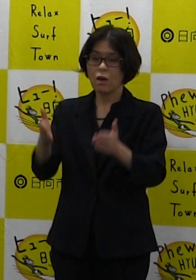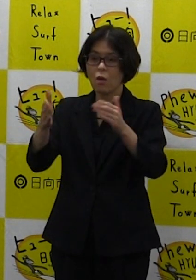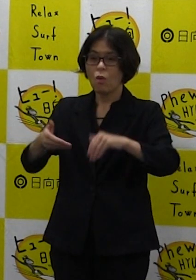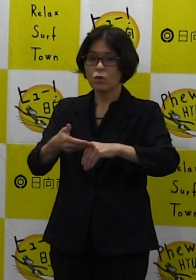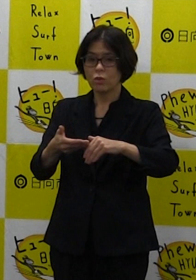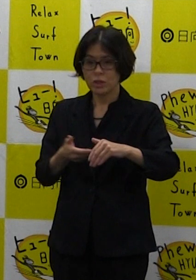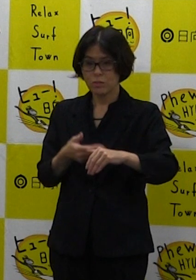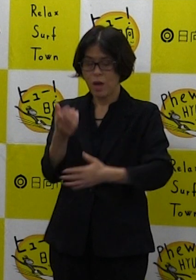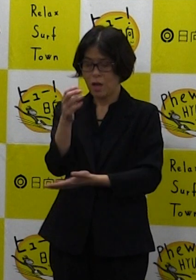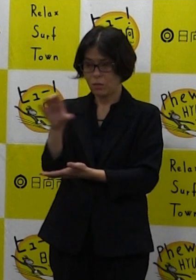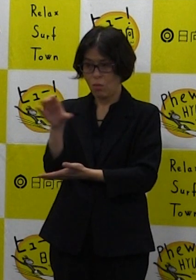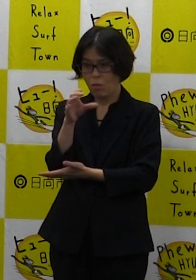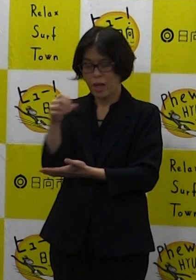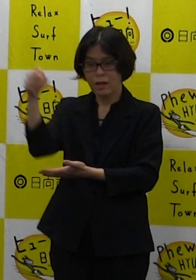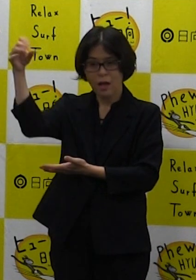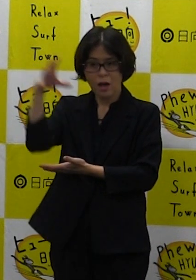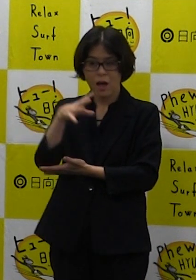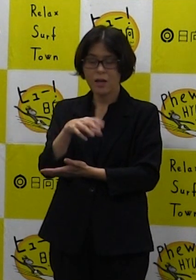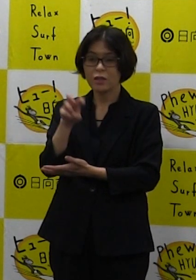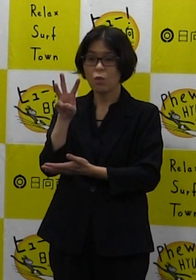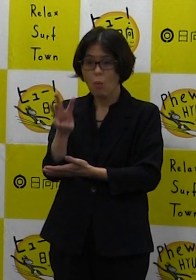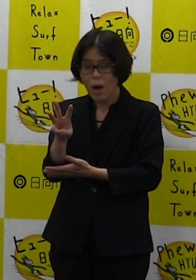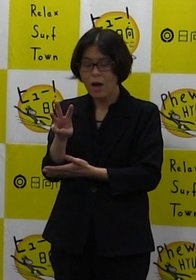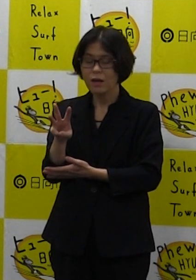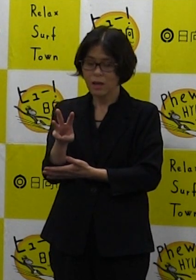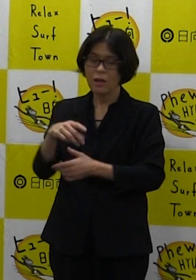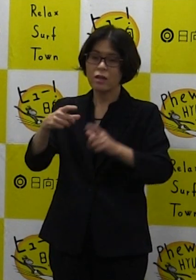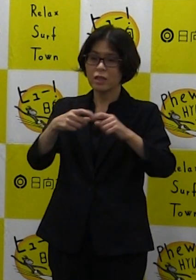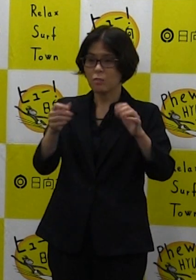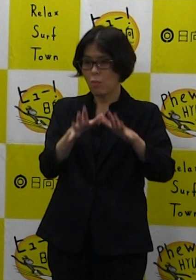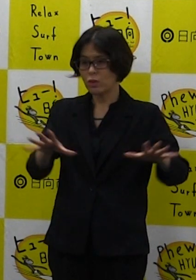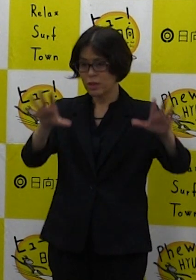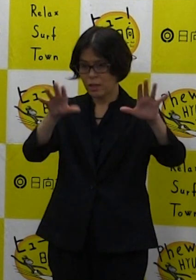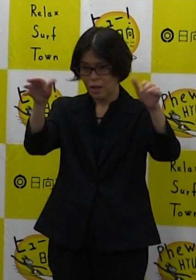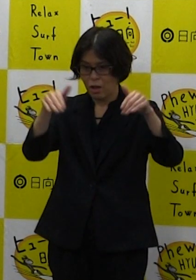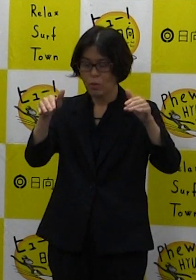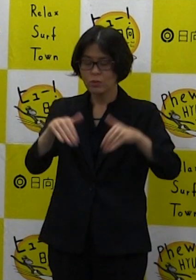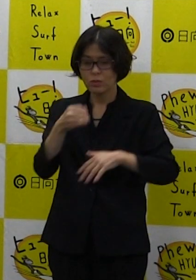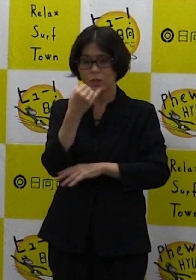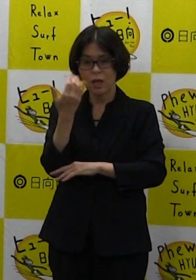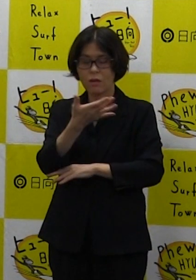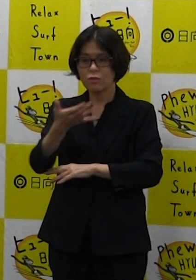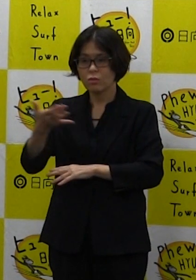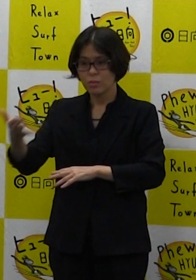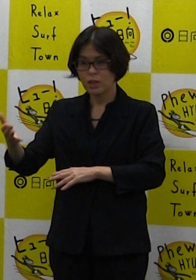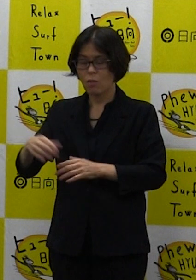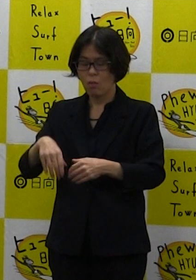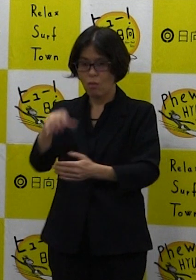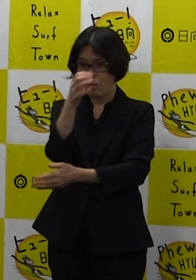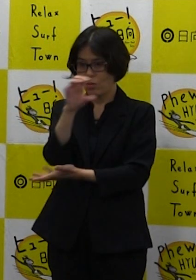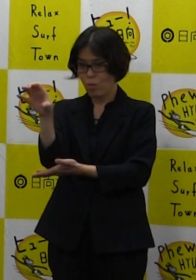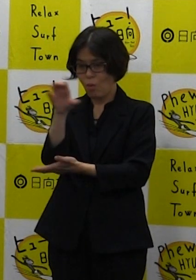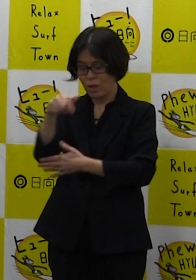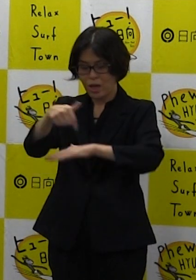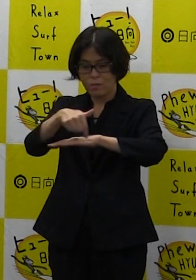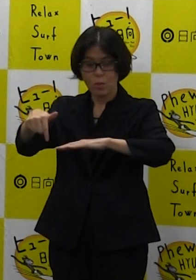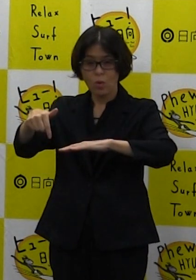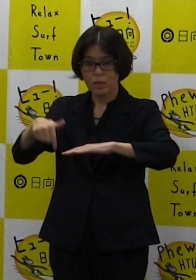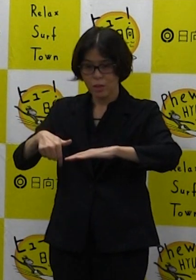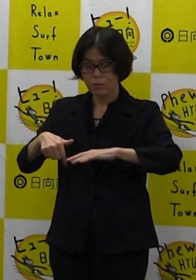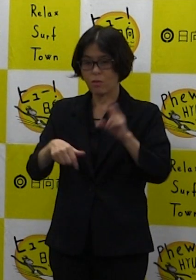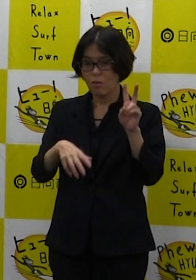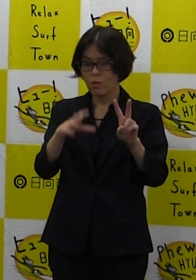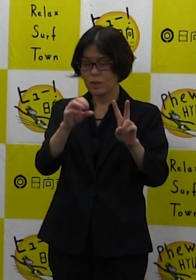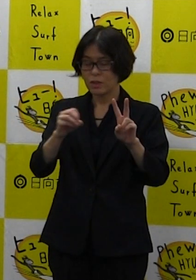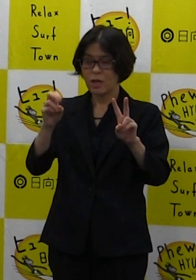東大灯りの輪が日本財団が募集した海と東大プロジェクト2023